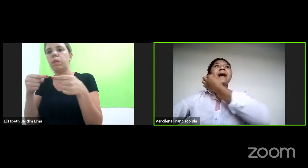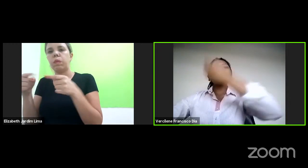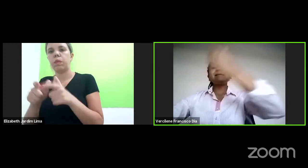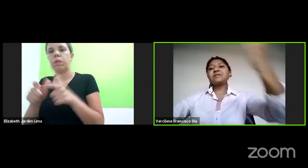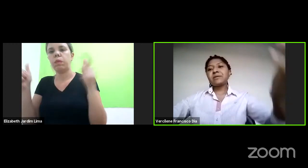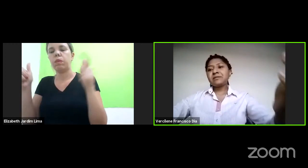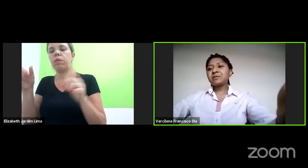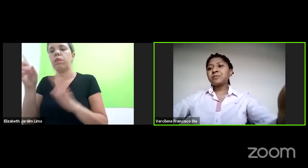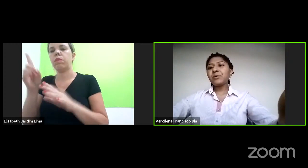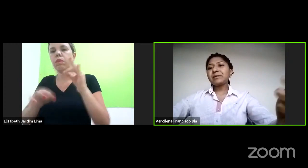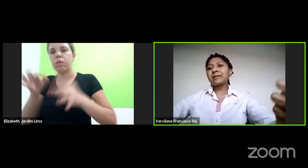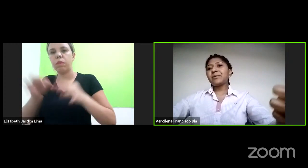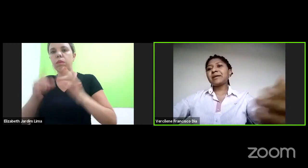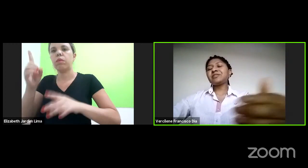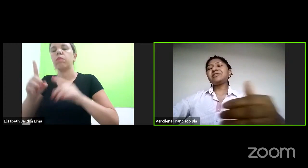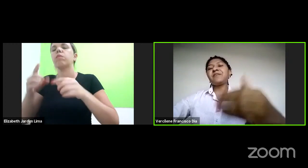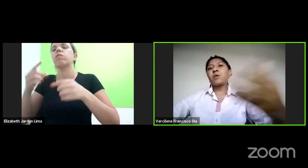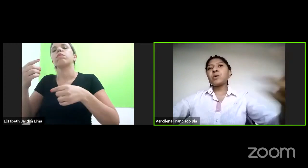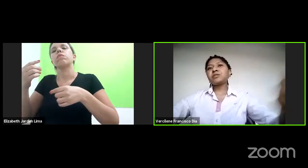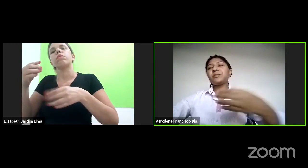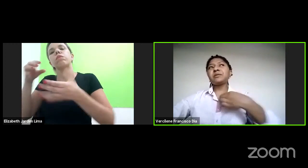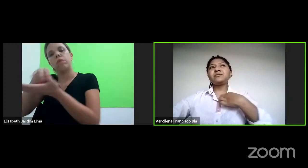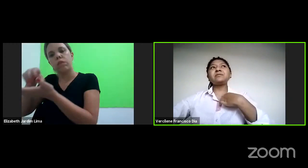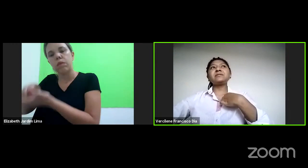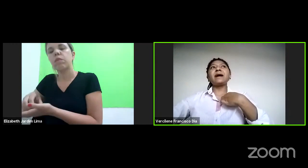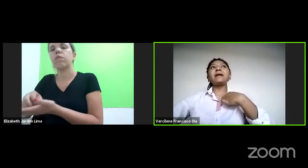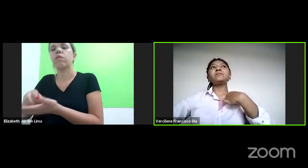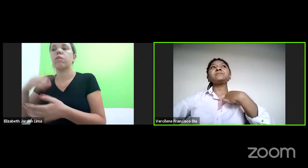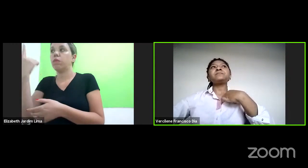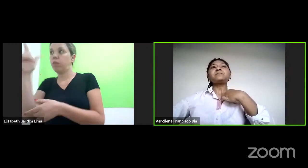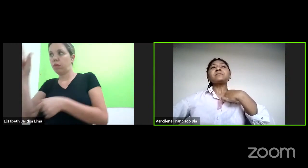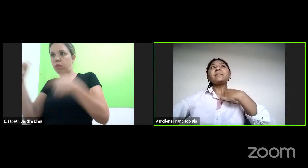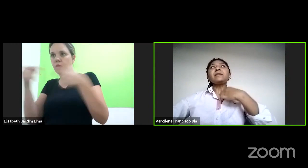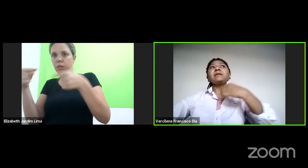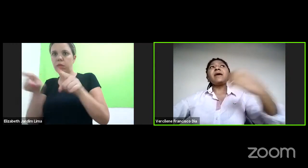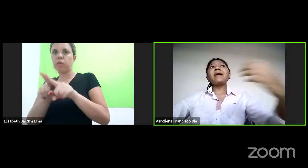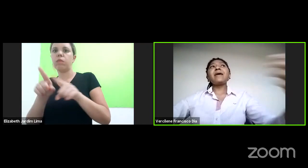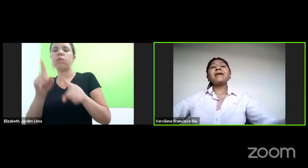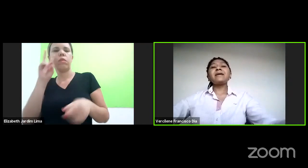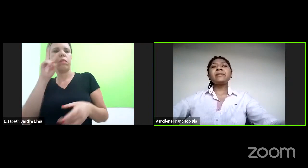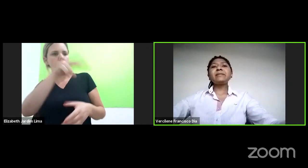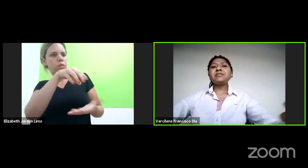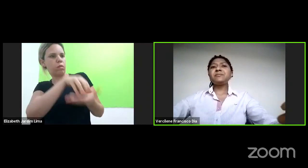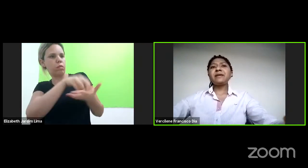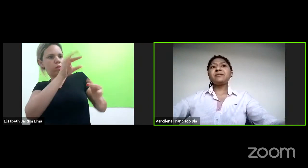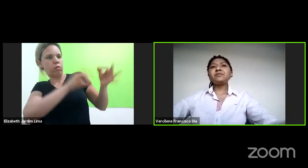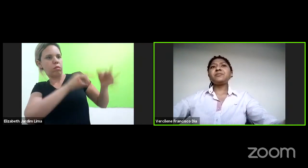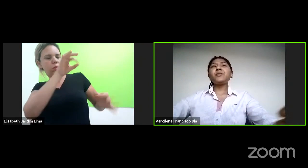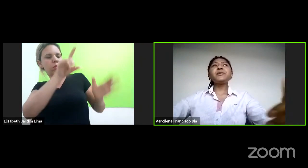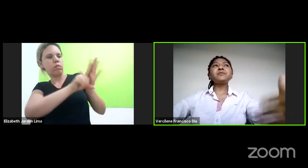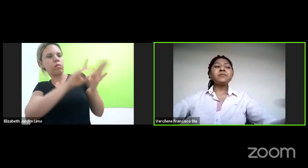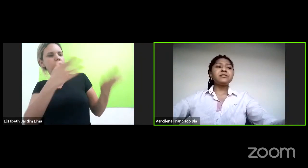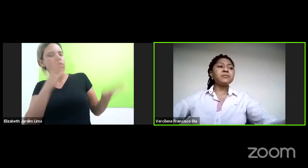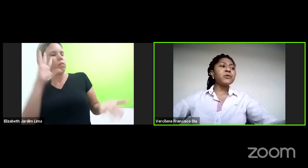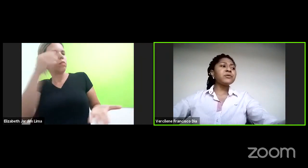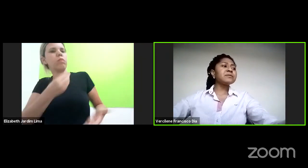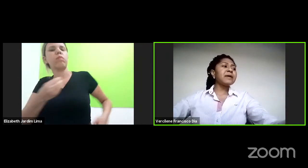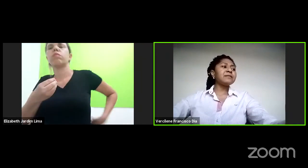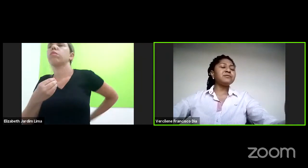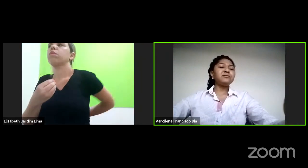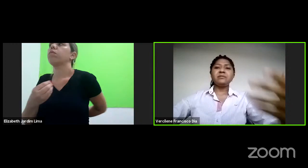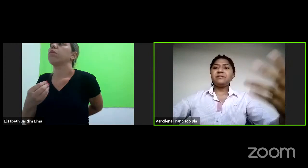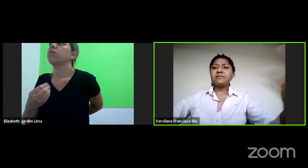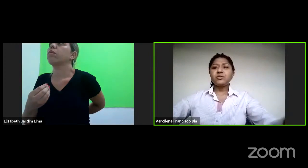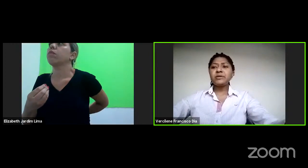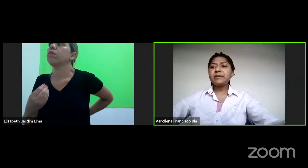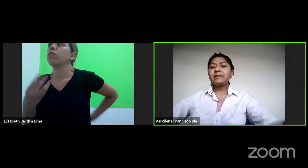né? Além das outras disputas, né? Porque a gente vê hoje no Poder Judiciário o entendimento de muitos,